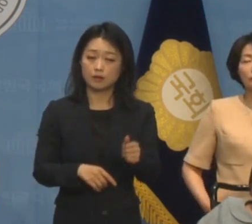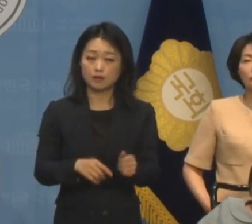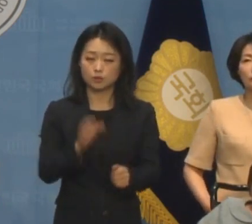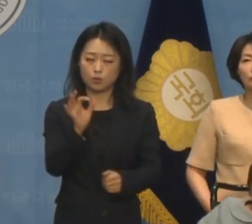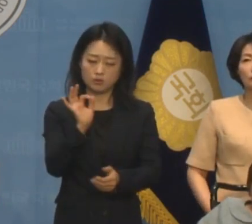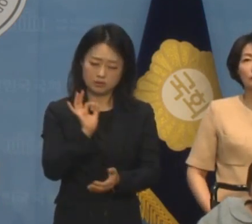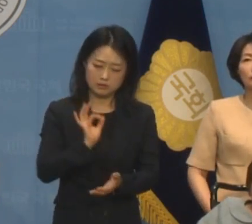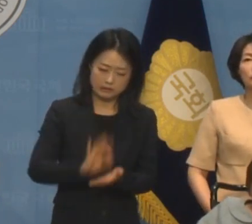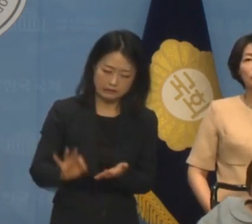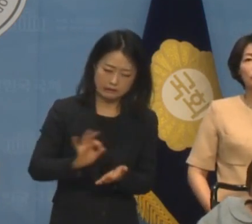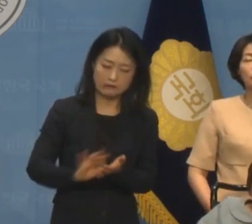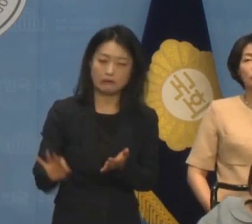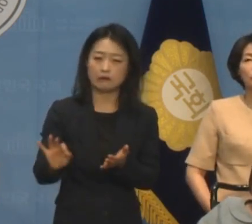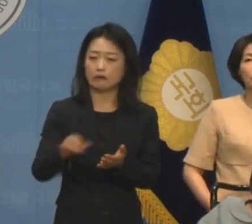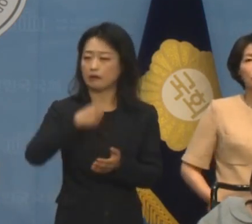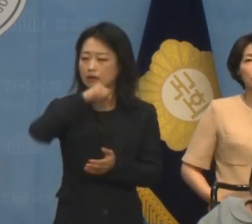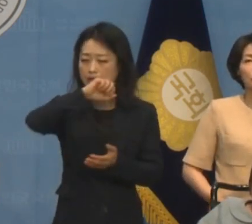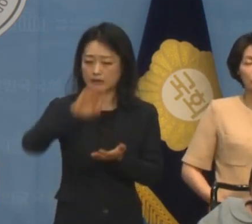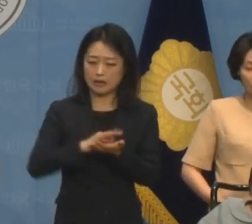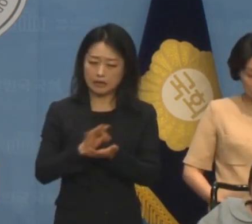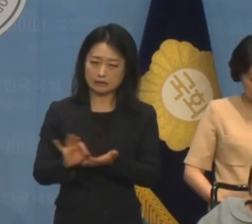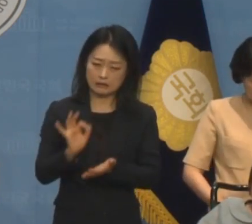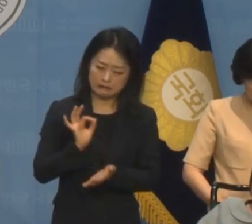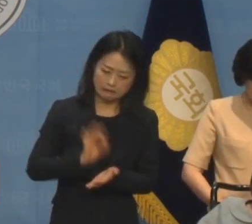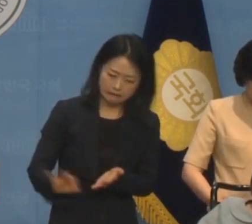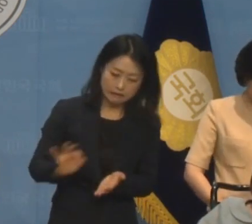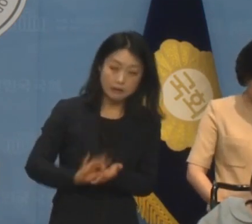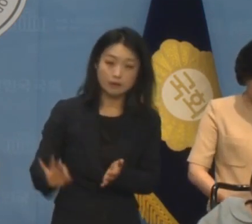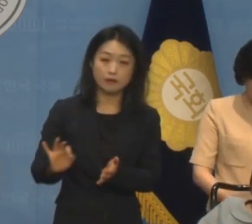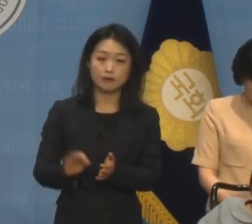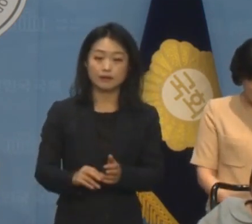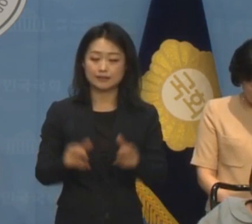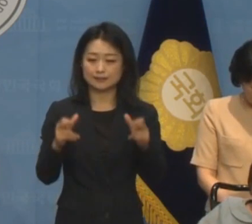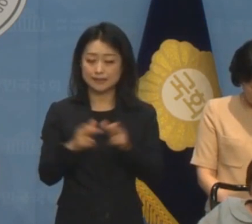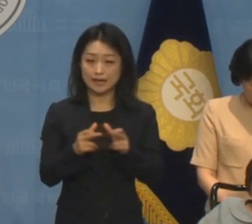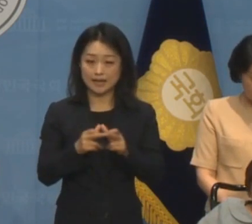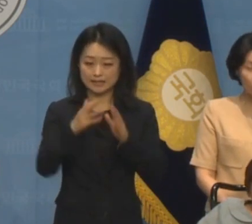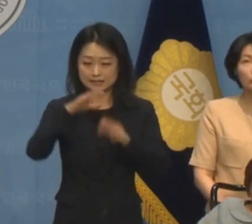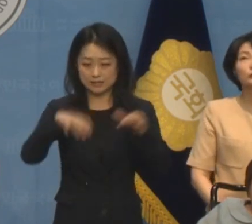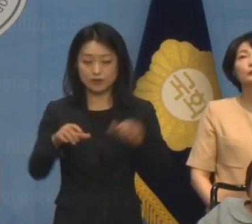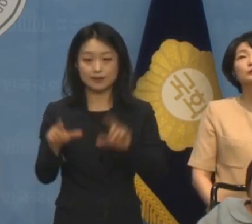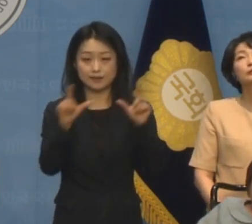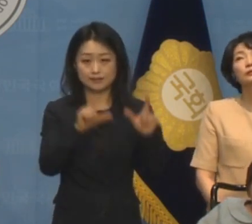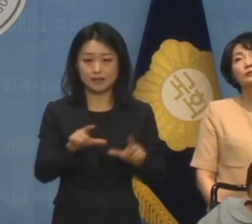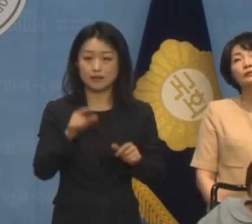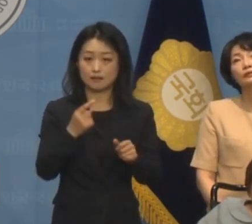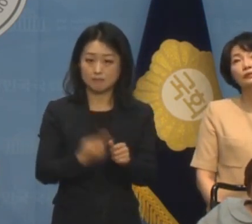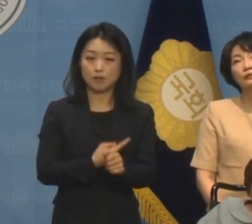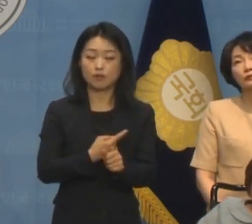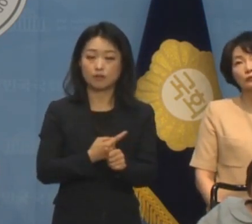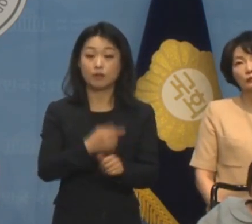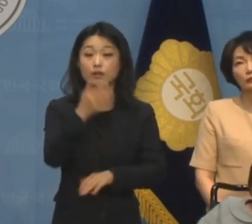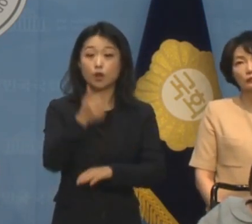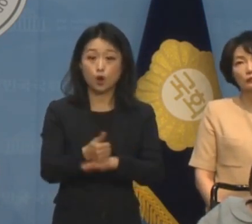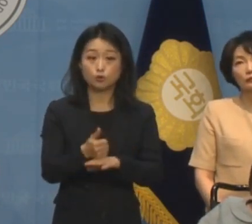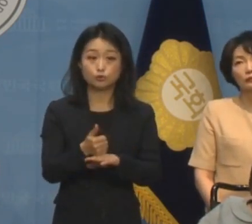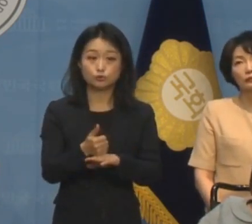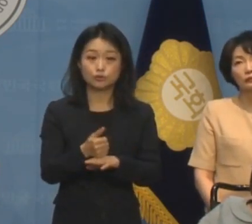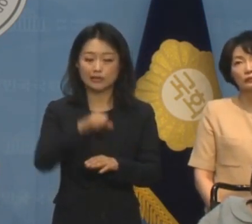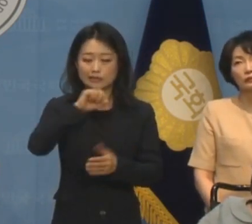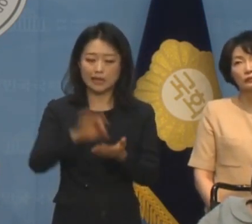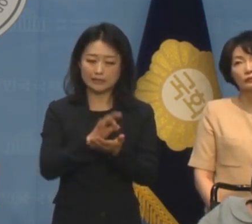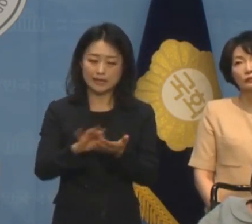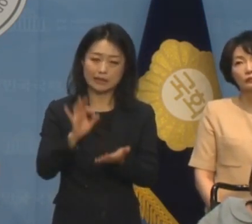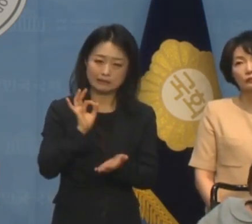든다. 엄청난 예산이 필요하다. 장애인이 지역에서 살면은 결국은 엄청난 예산이